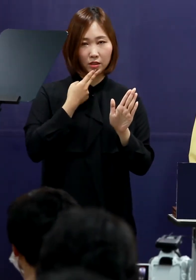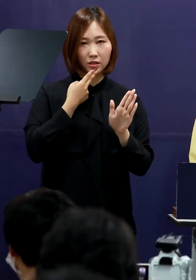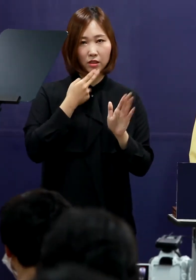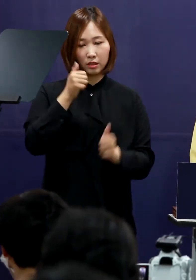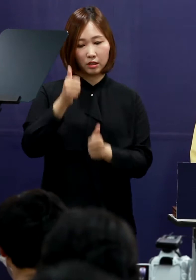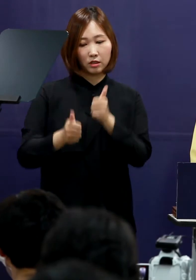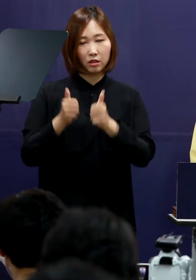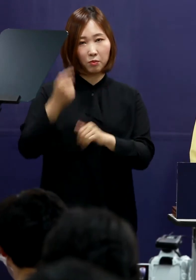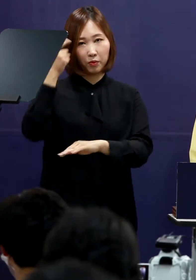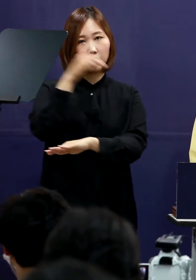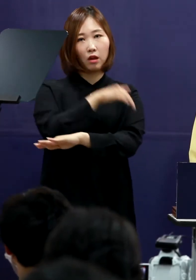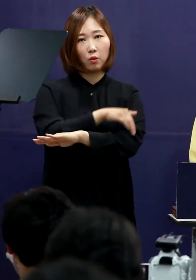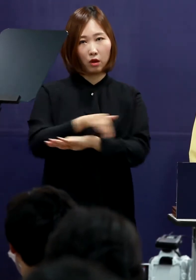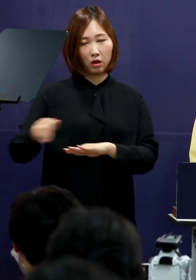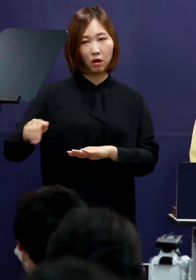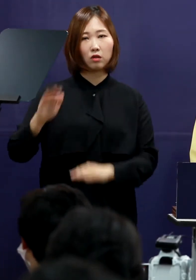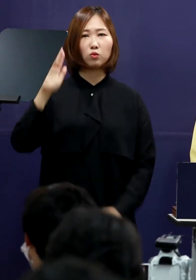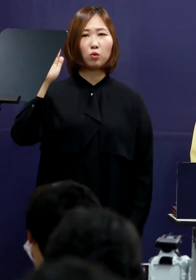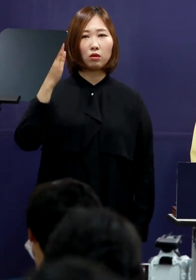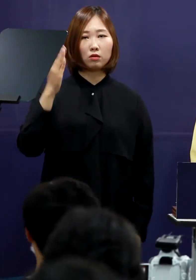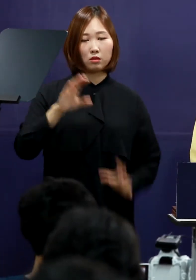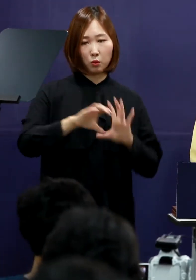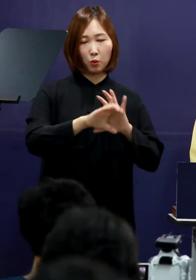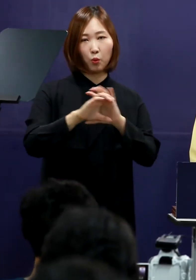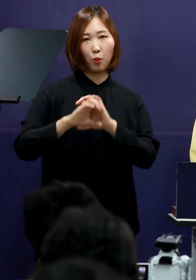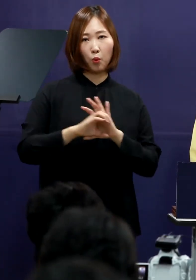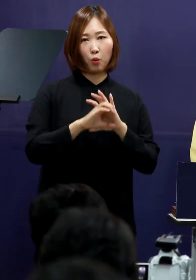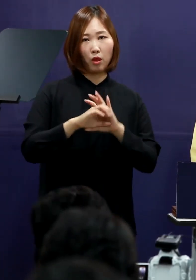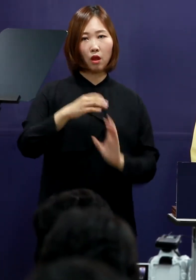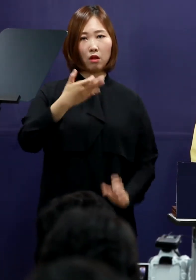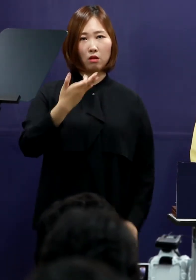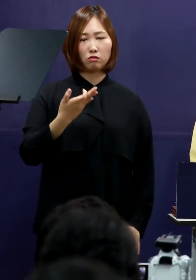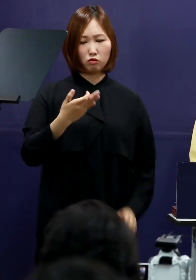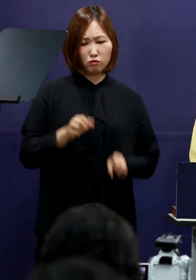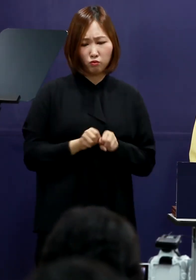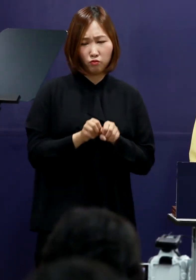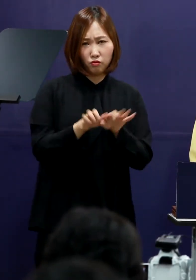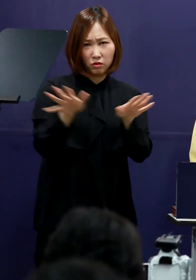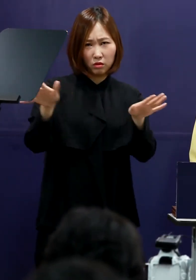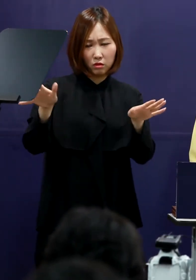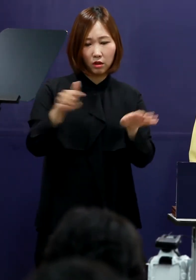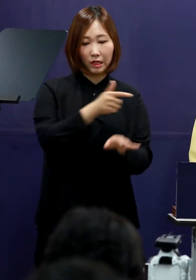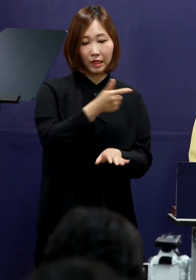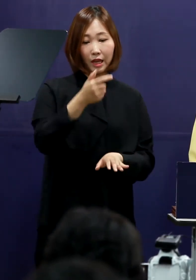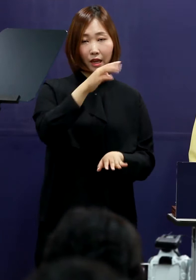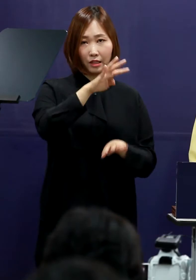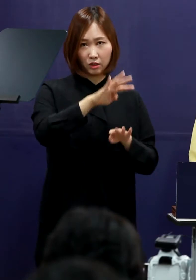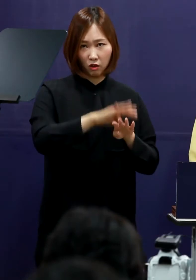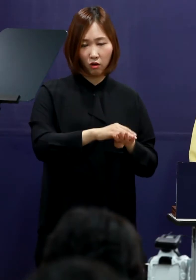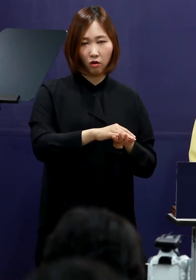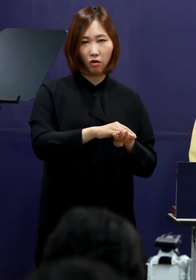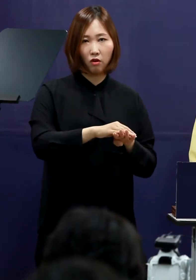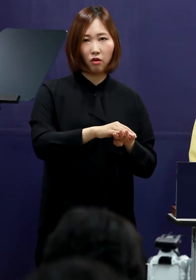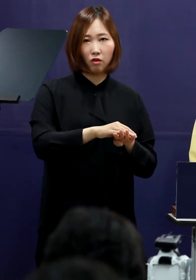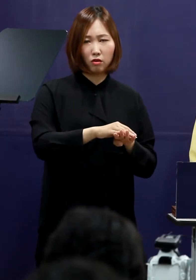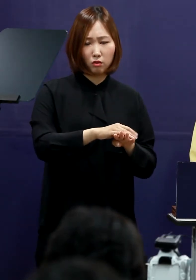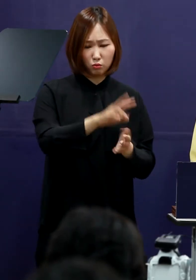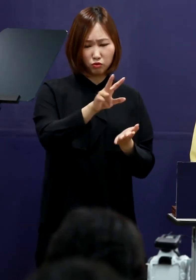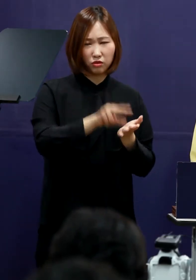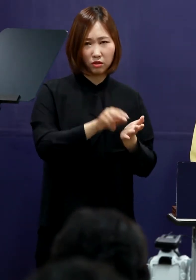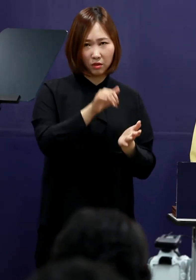합니다. 최근 코로나19 확산은 대전시에서 지금 문제가